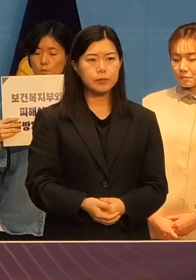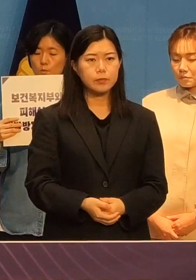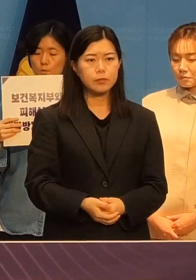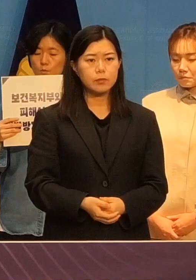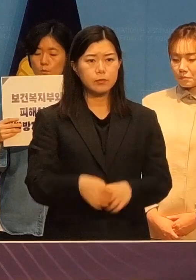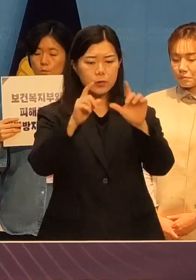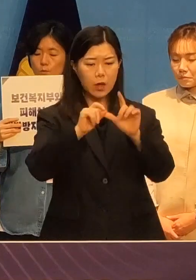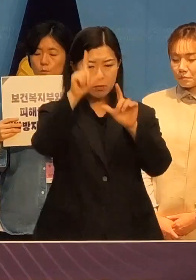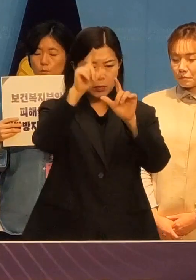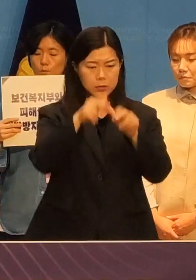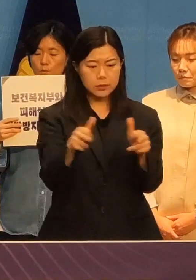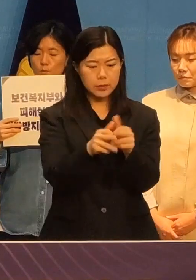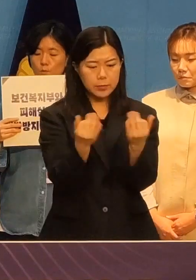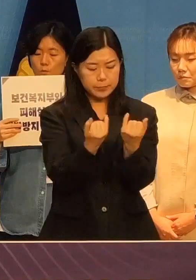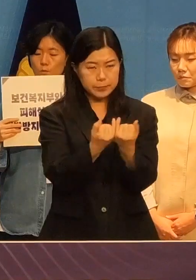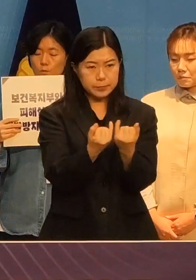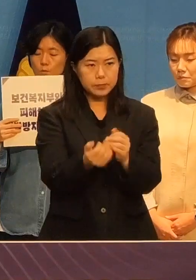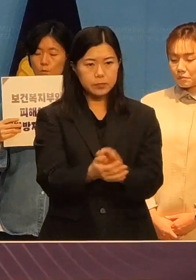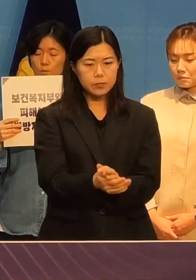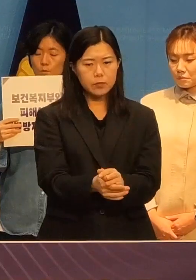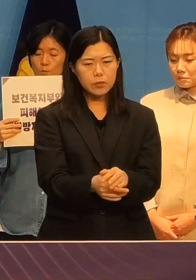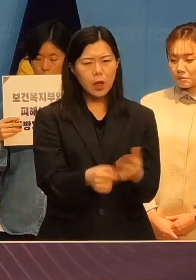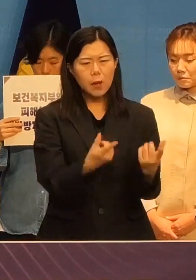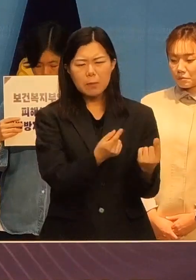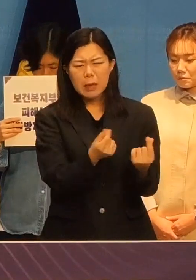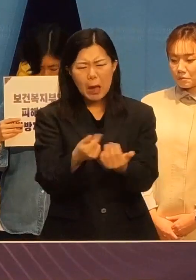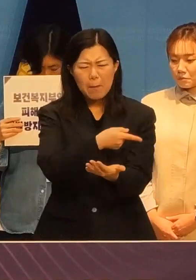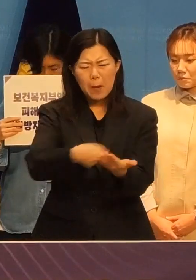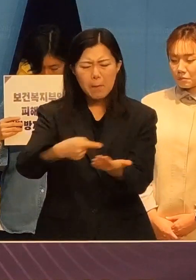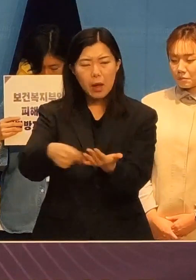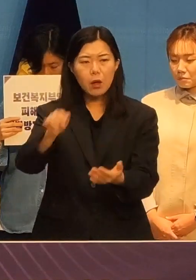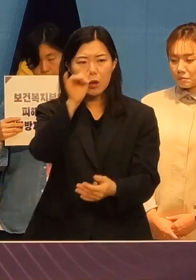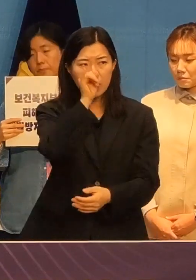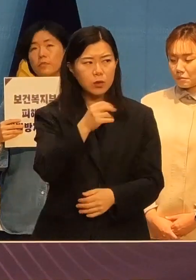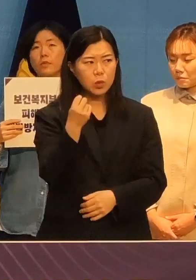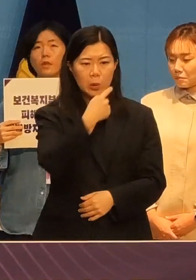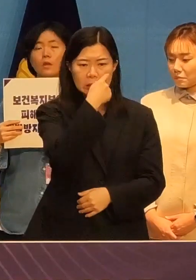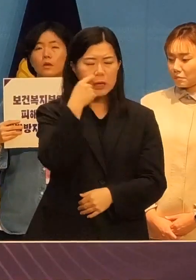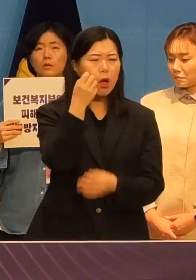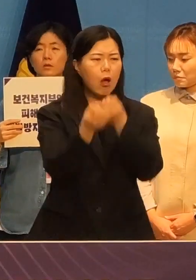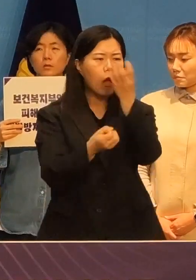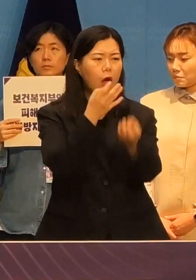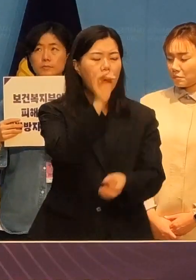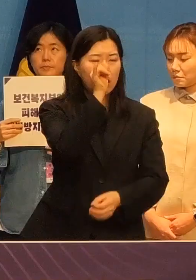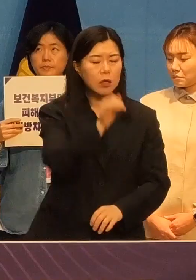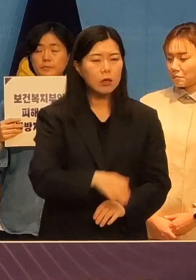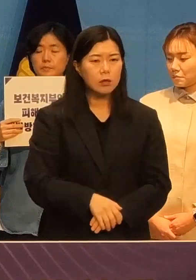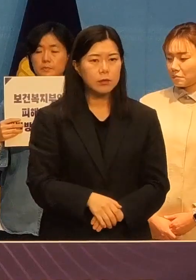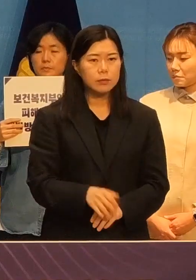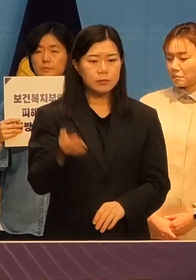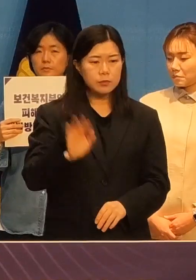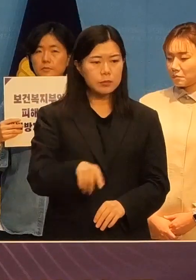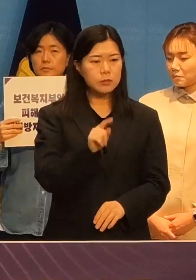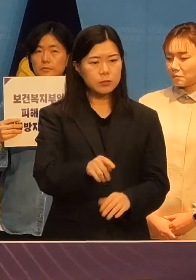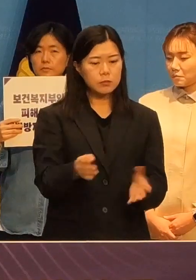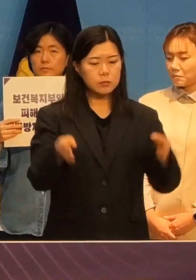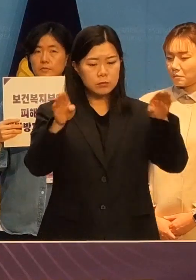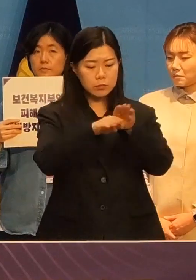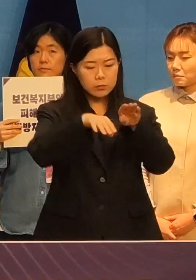다수의 장애여성이 유사한 피해를 겪었고 증언이 잇따르고 있지만 해당